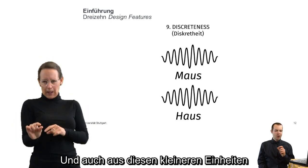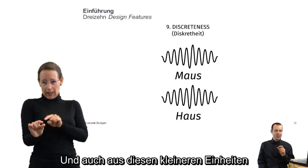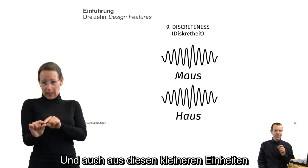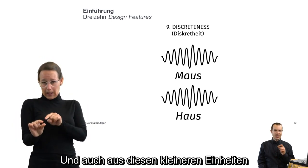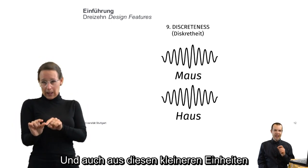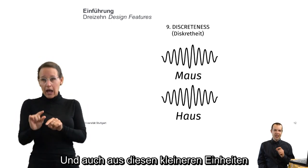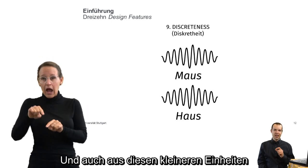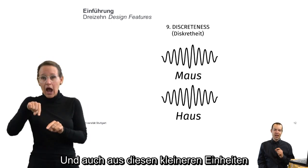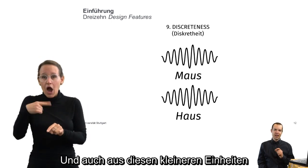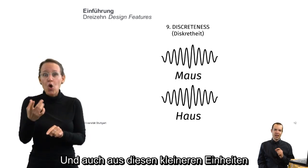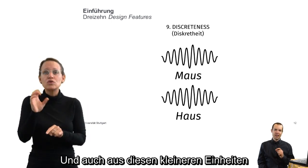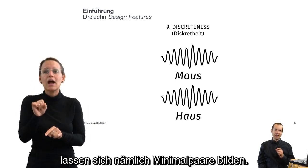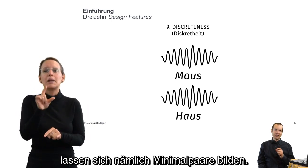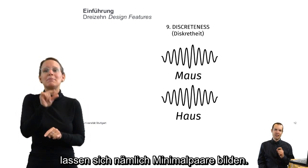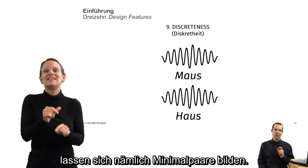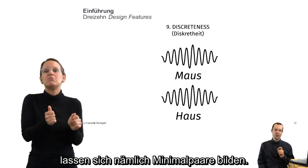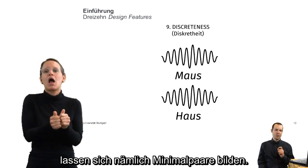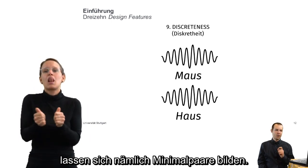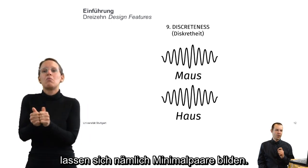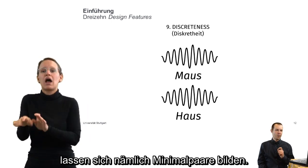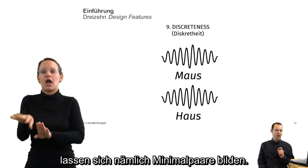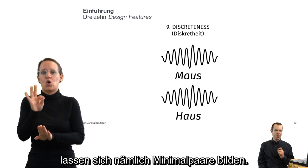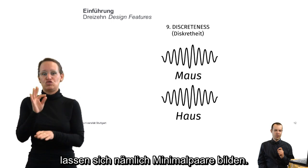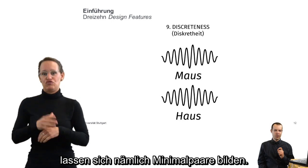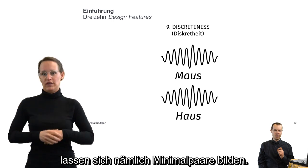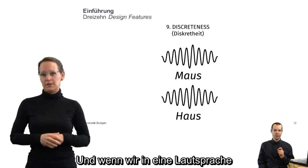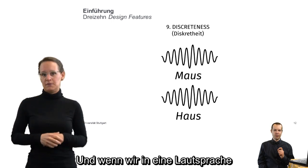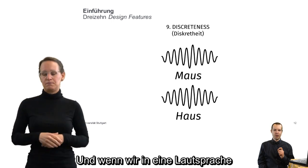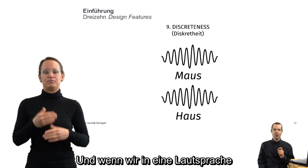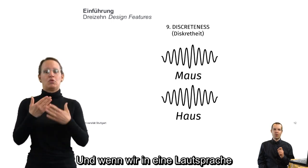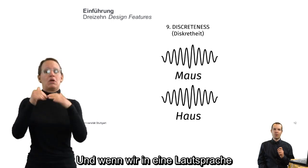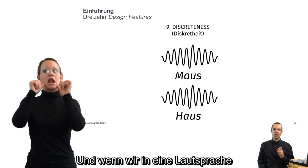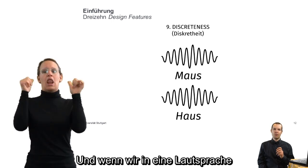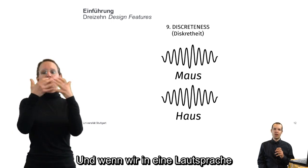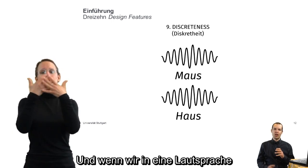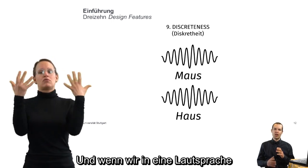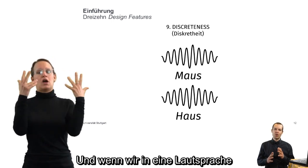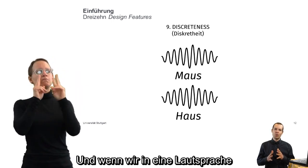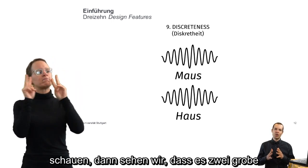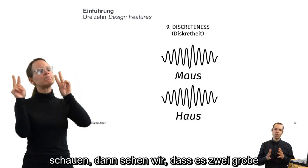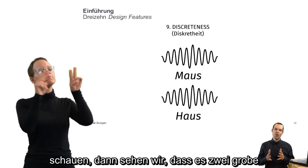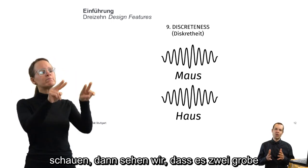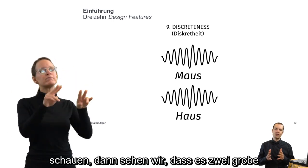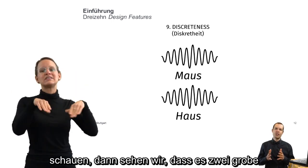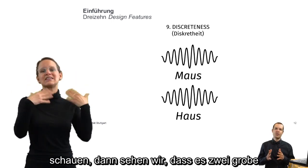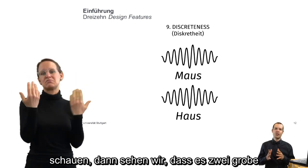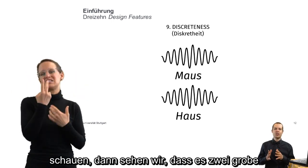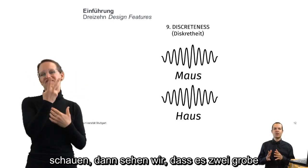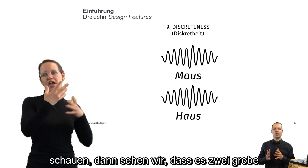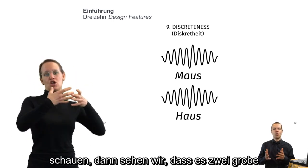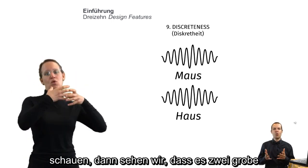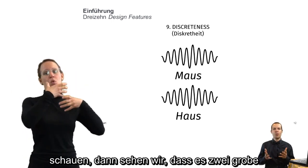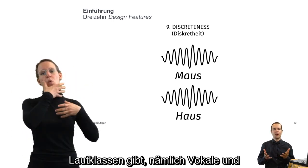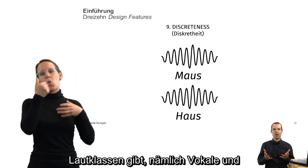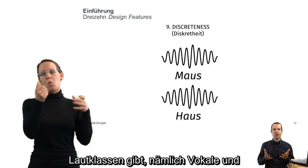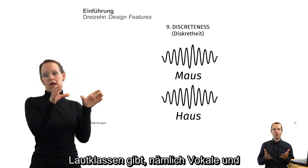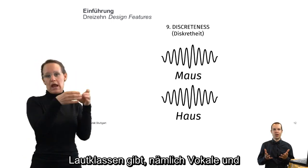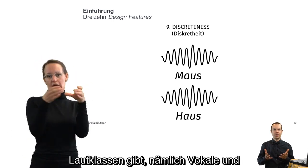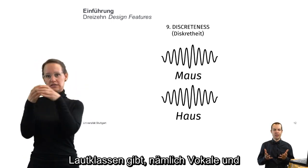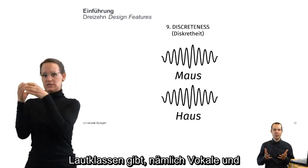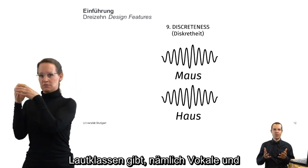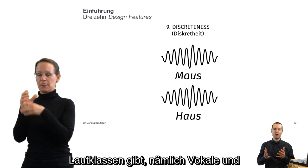auch aus diesen kleineren Einheiten lassen sich nämlich Minimalpaare bilden. Und wenn wir in eine Lautsprache schauen, dann sehen wir, es zwei große